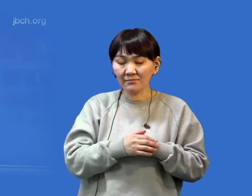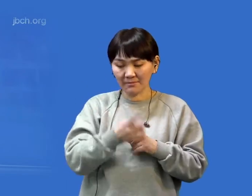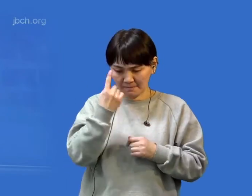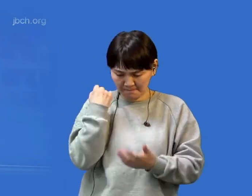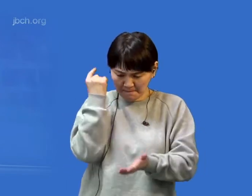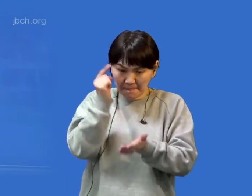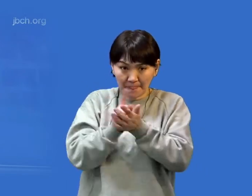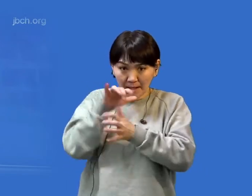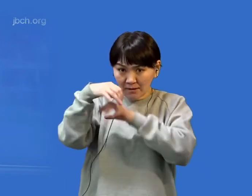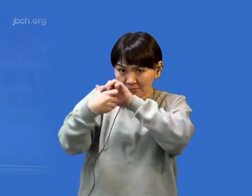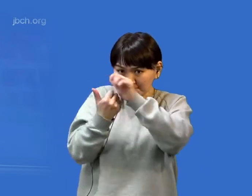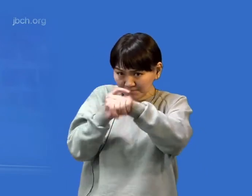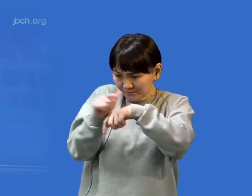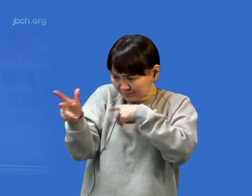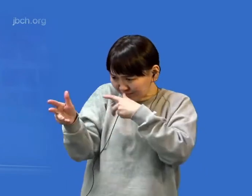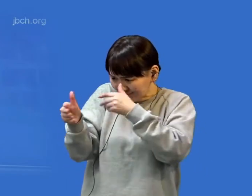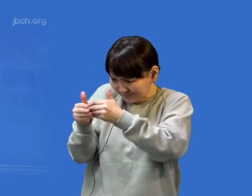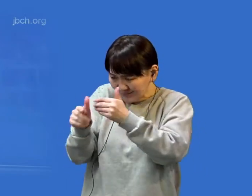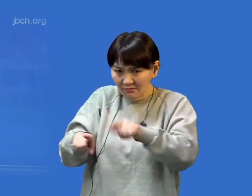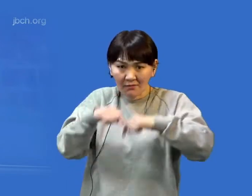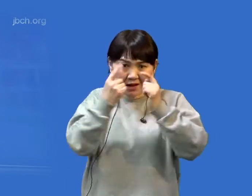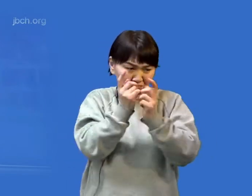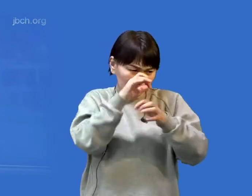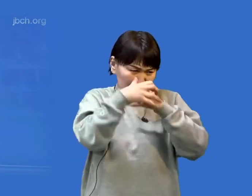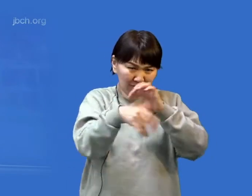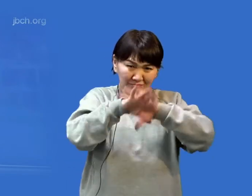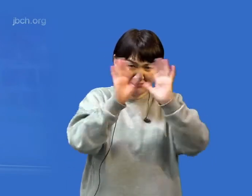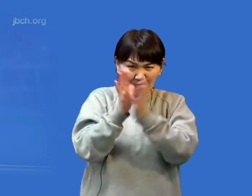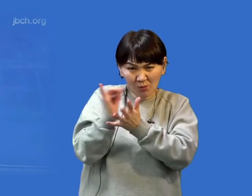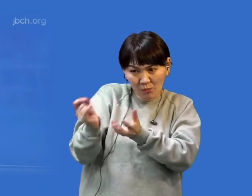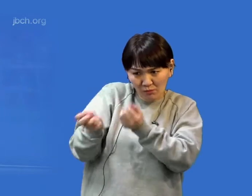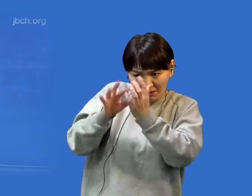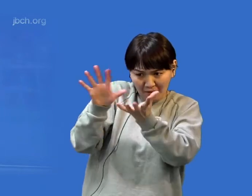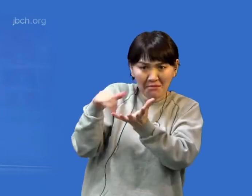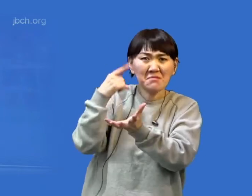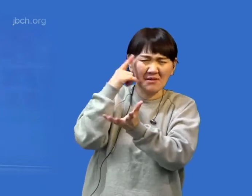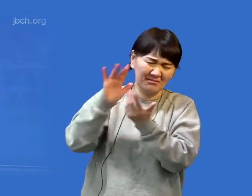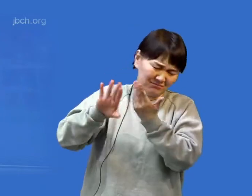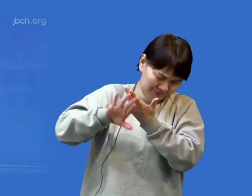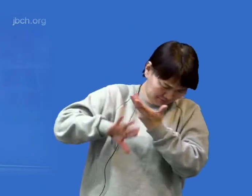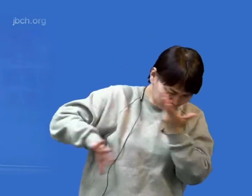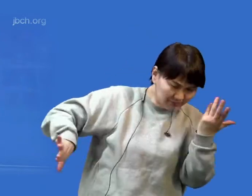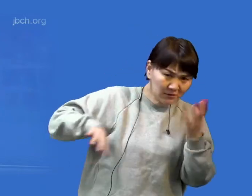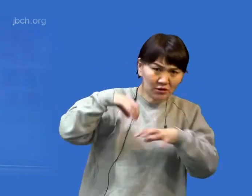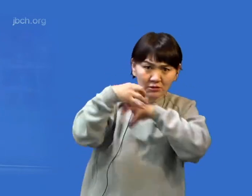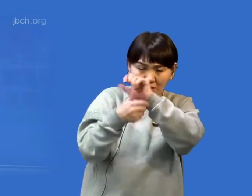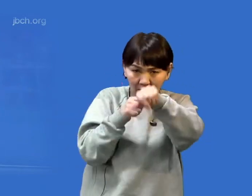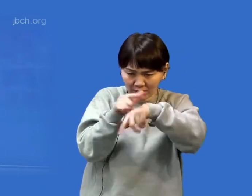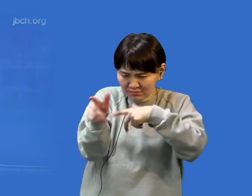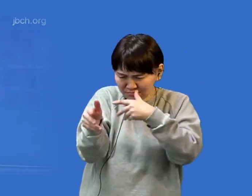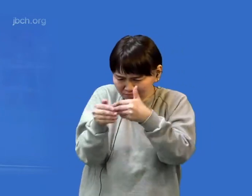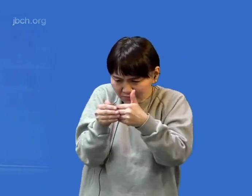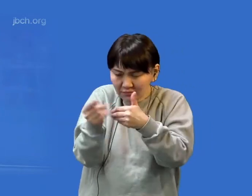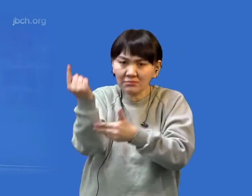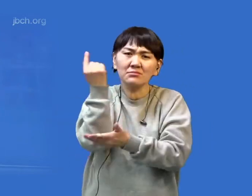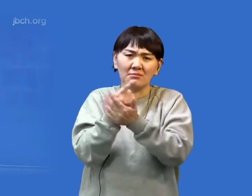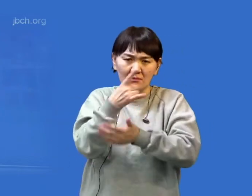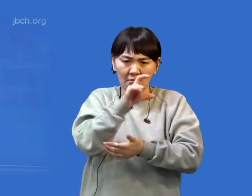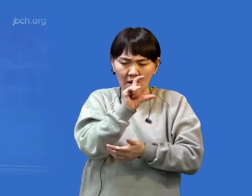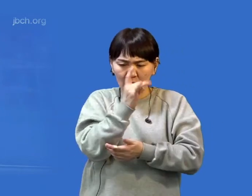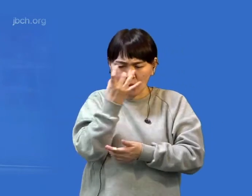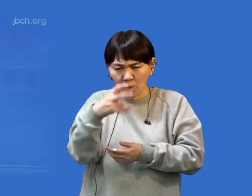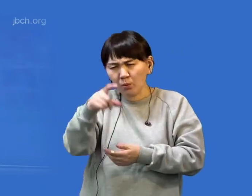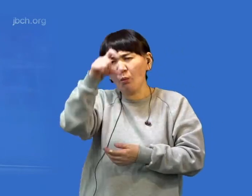гарцаагүй энэ төгсгөлийн үед энэ гемт ертөнциос тусгай байх хэрэгтэй. Бүх юмсийн төгсгөл ойр ирчгээд байна. Эрүүл ухаандаа